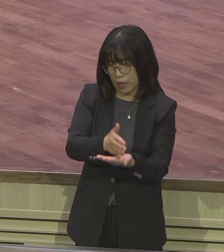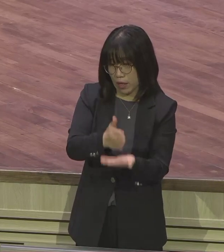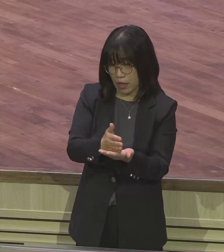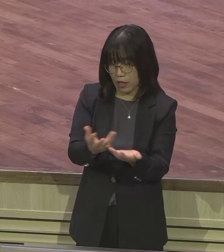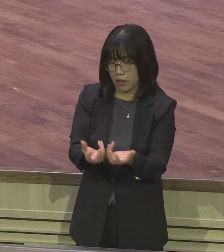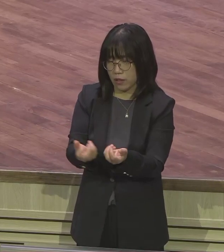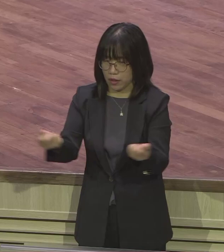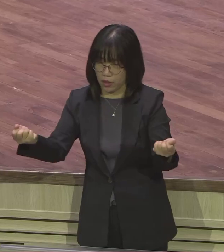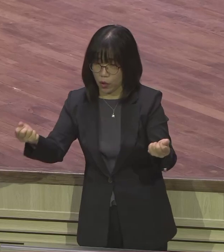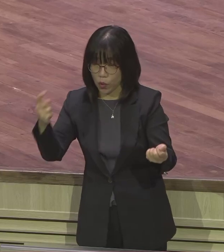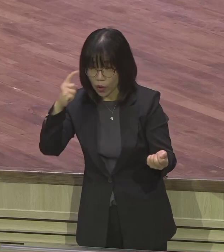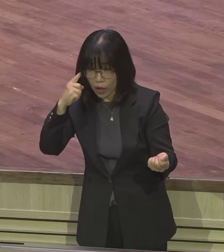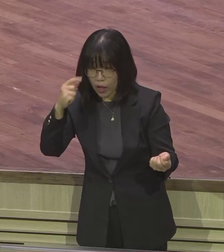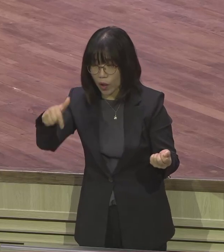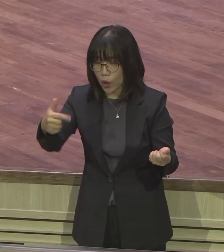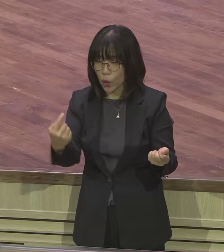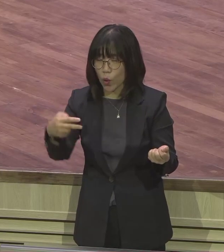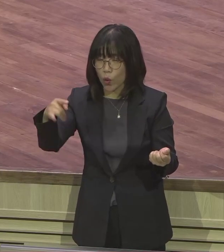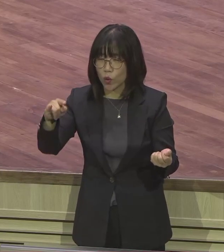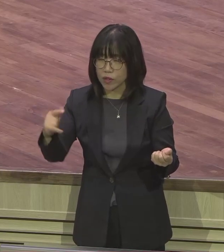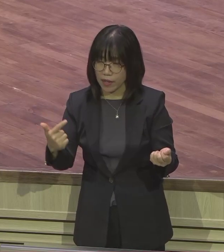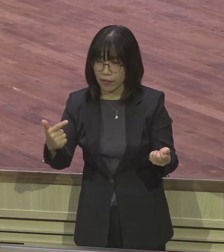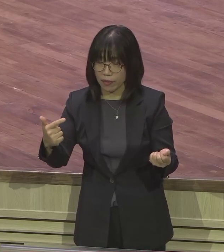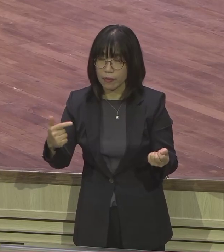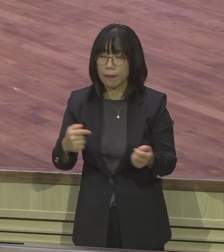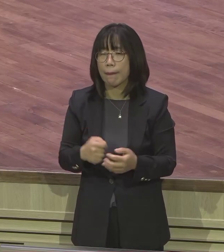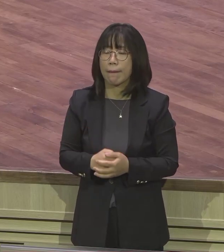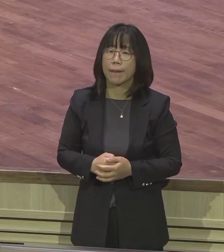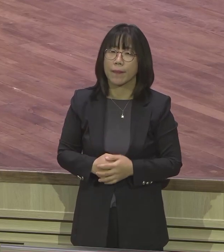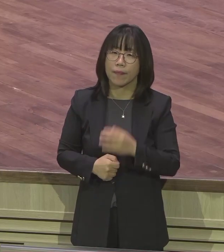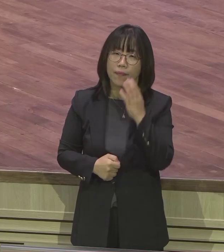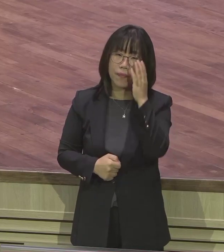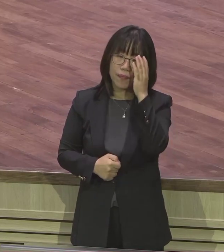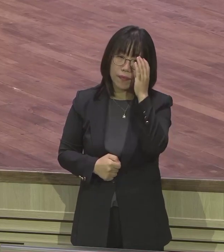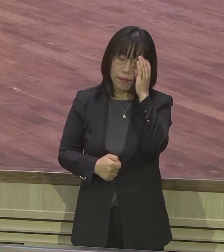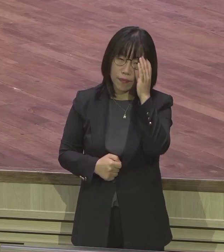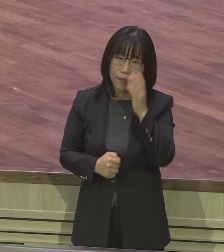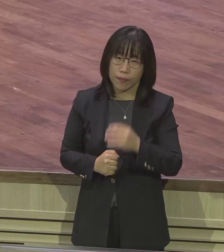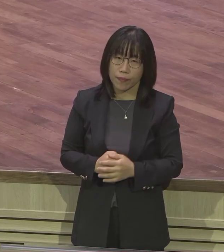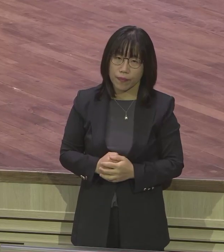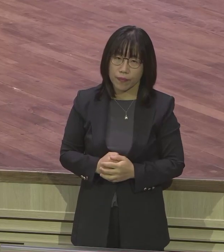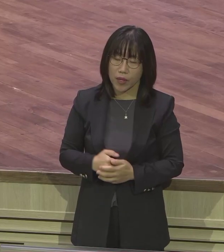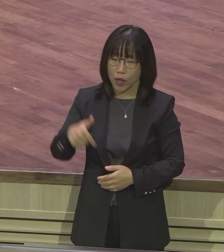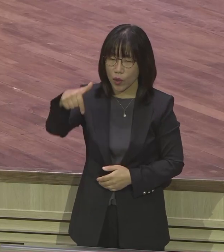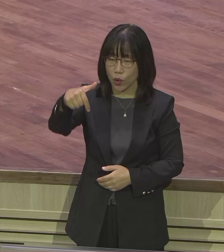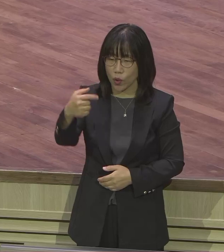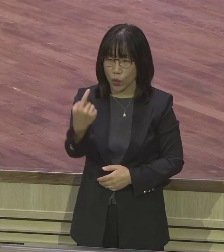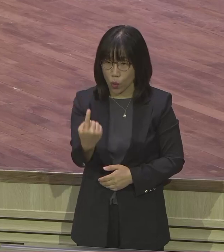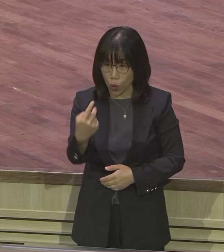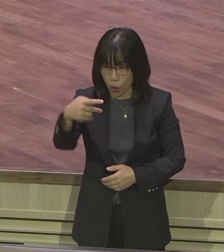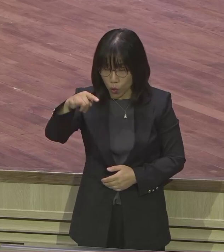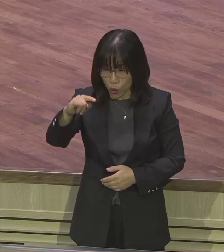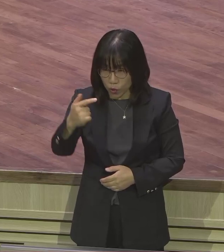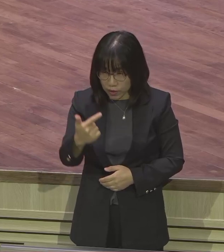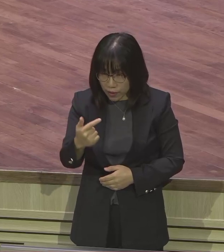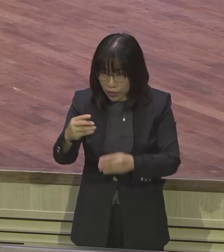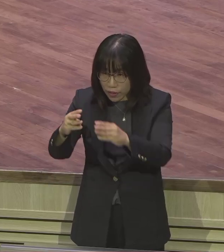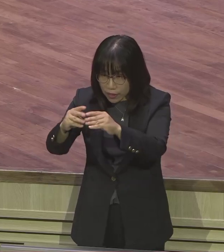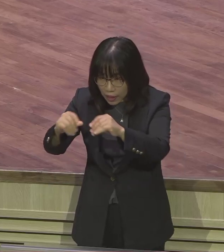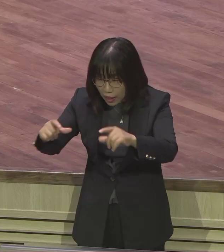목초지가 풍부했기 때문에 목초를 하는데 유리할 수 있었지만 근본적인 이유가 뭐냐? 고센 땅은요